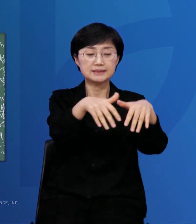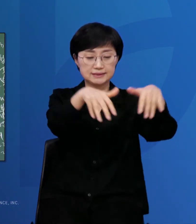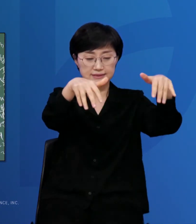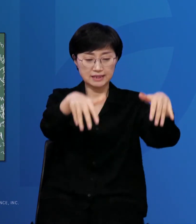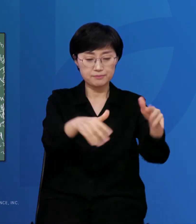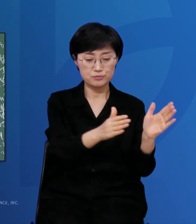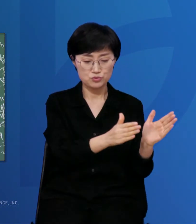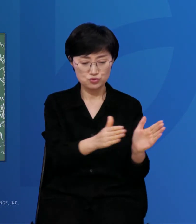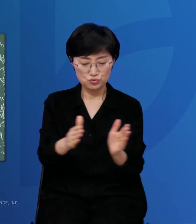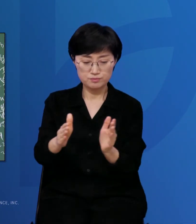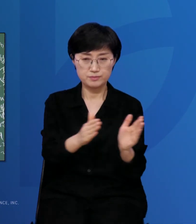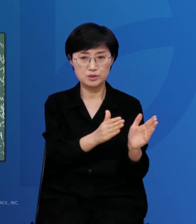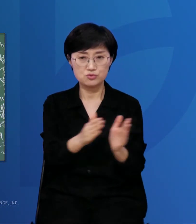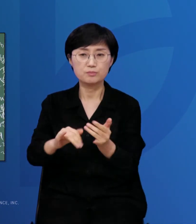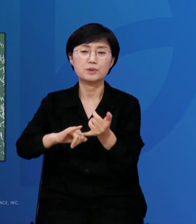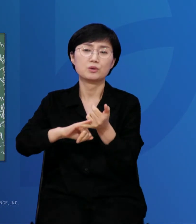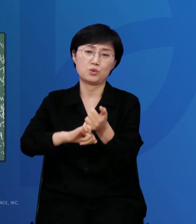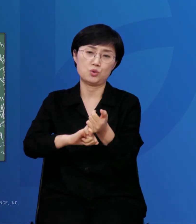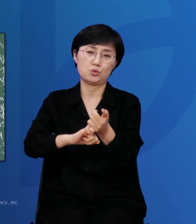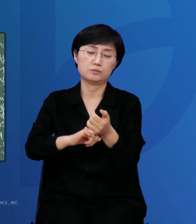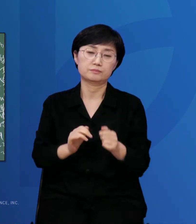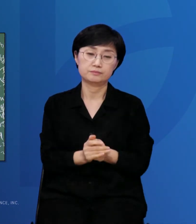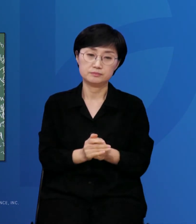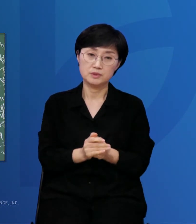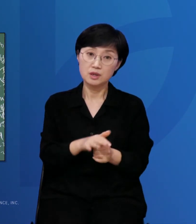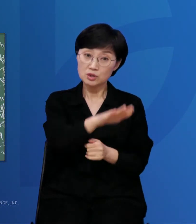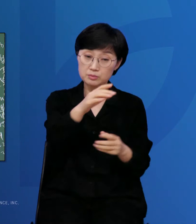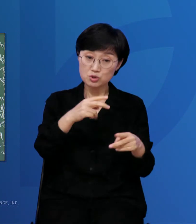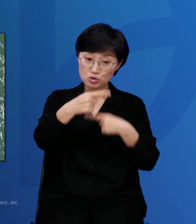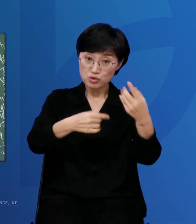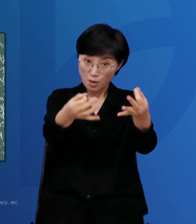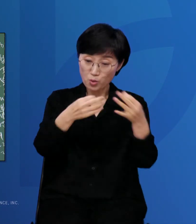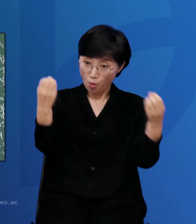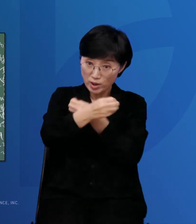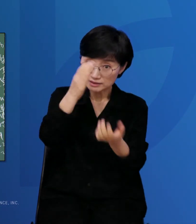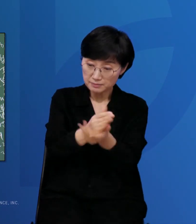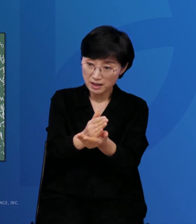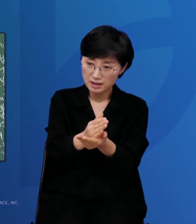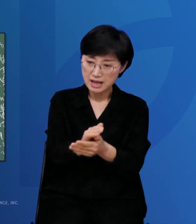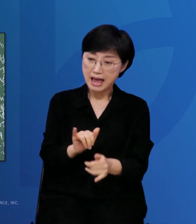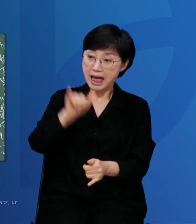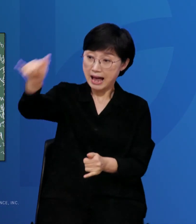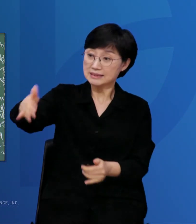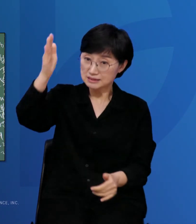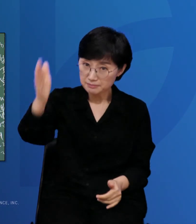也就是说，在教会里面要打造这样的系统。 지금은요, 오해하면 안 돼요. 가면 안 된다 이 말이 아니에요. 지금 시대를 빨리 보라니까요.